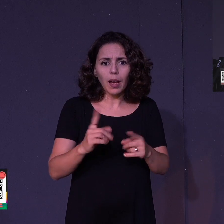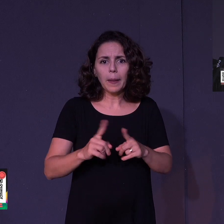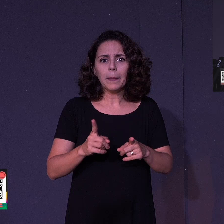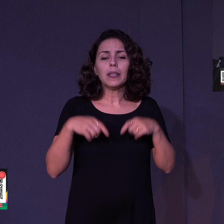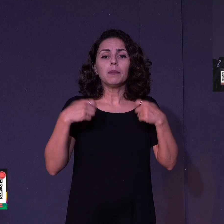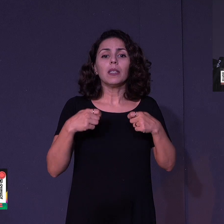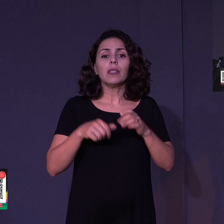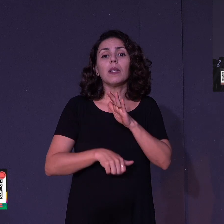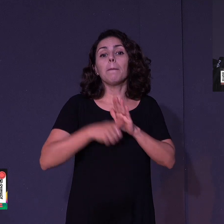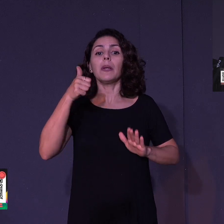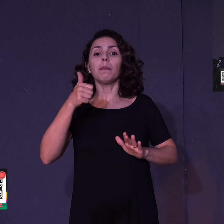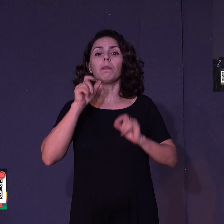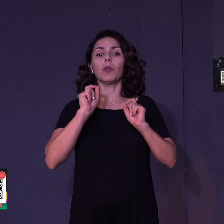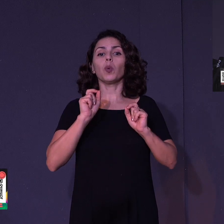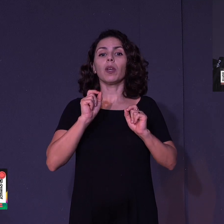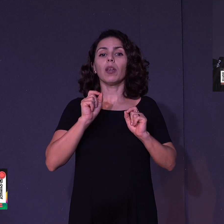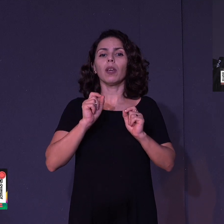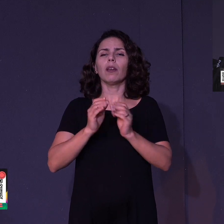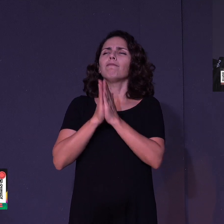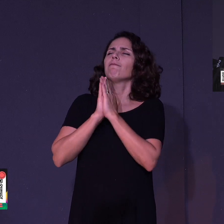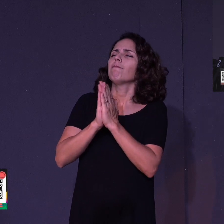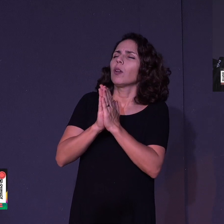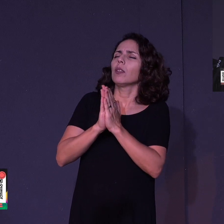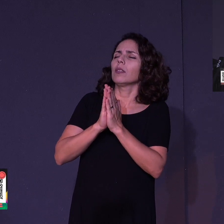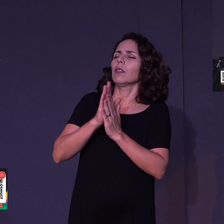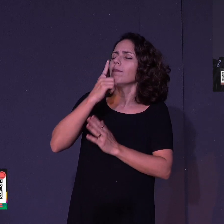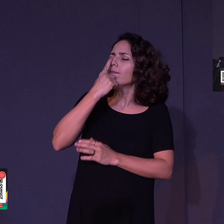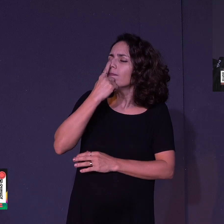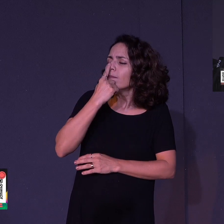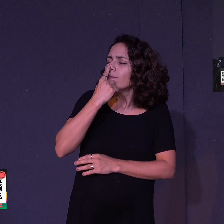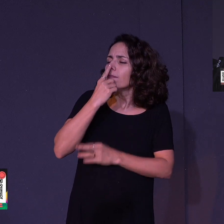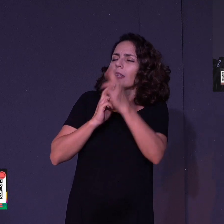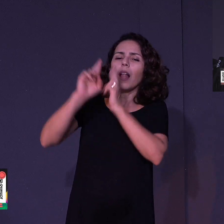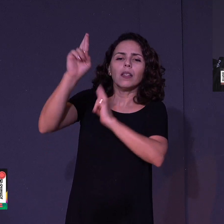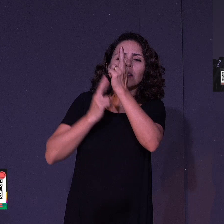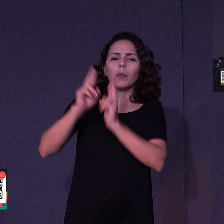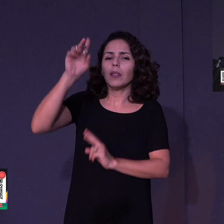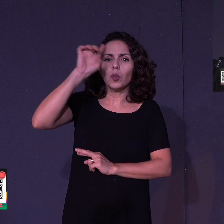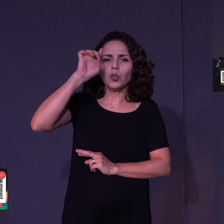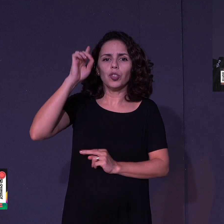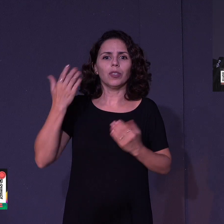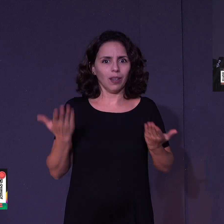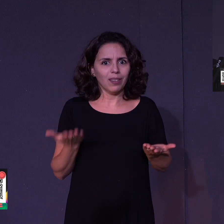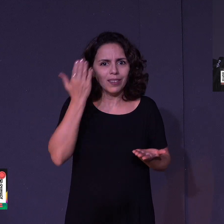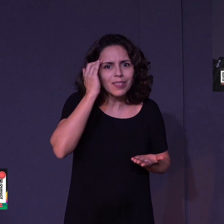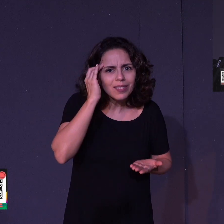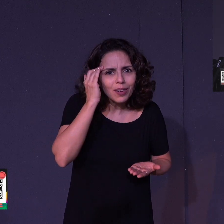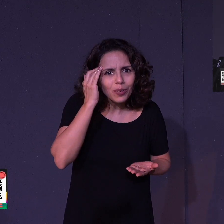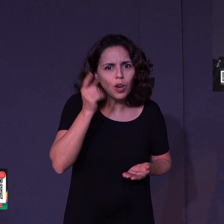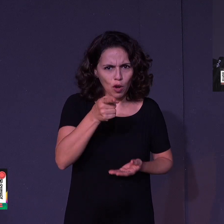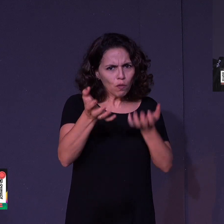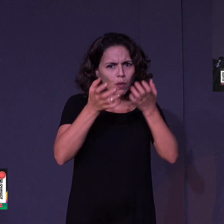oração. É paz que vocês querem? Então eu vou lhe dar paz. Vocês serão plenamente satisfeitos. A luta pode estar